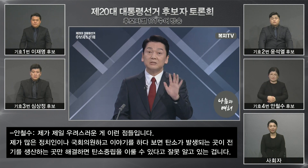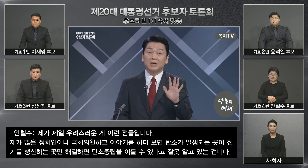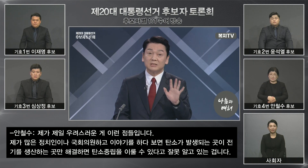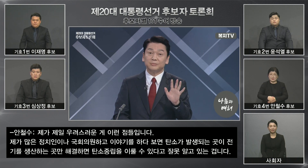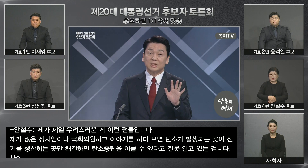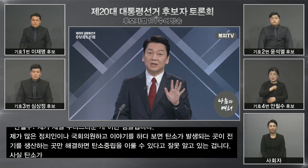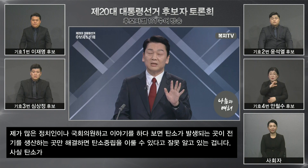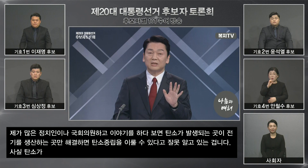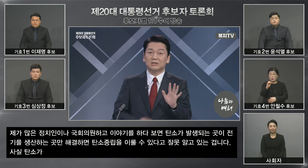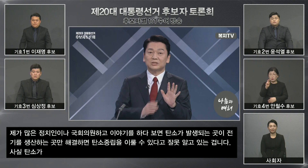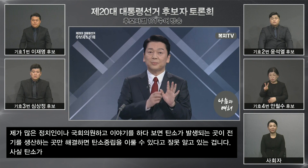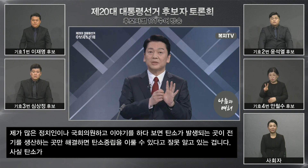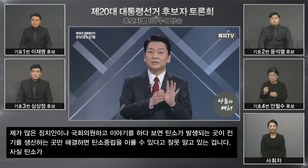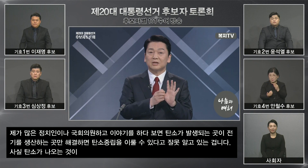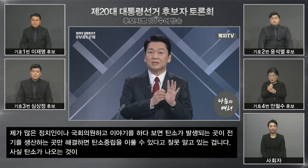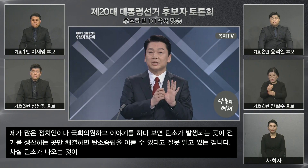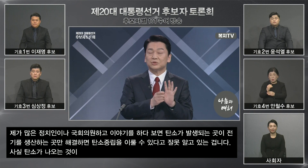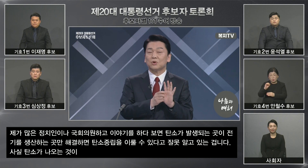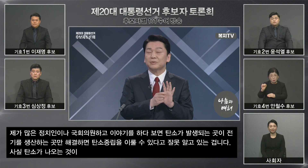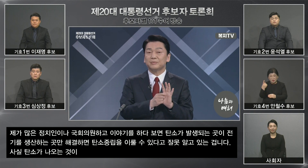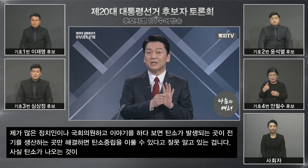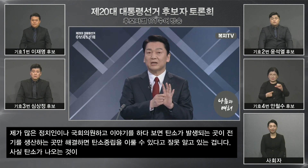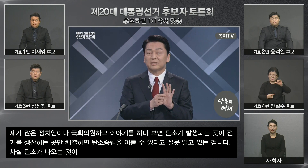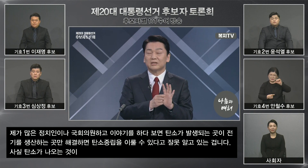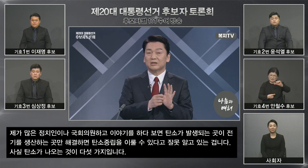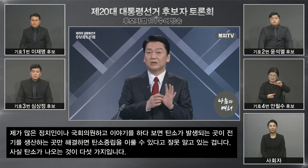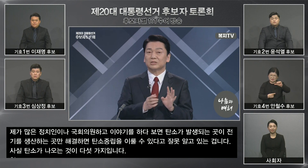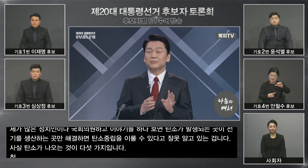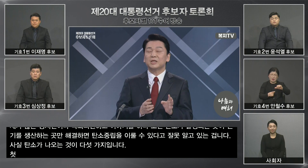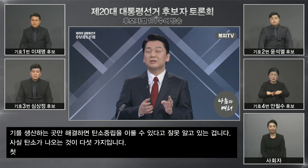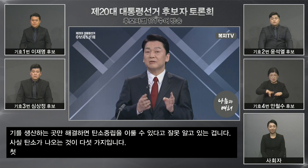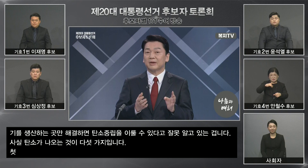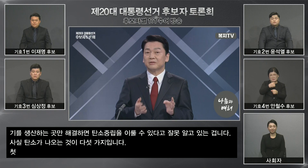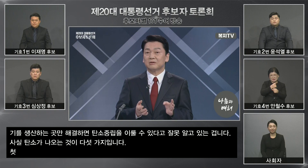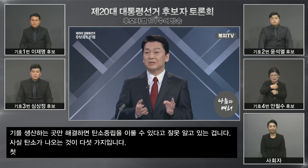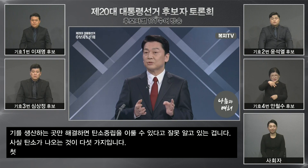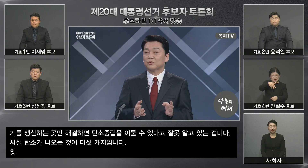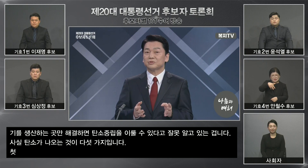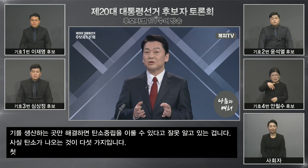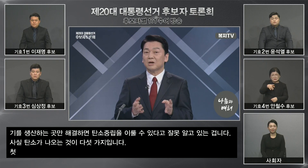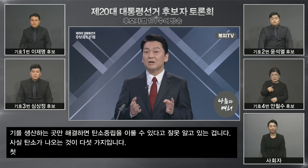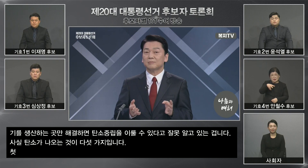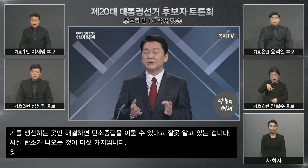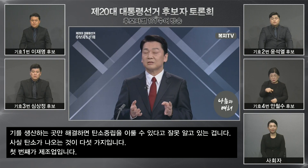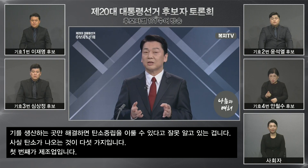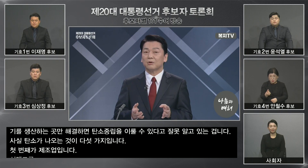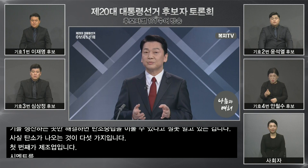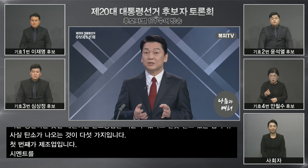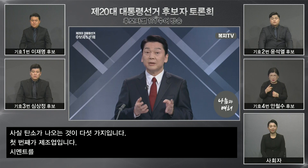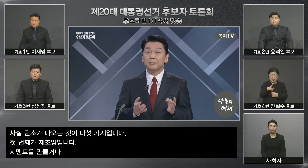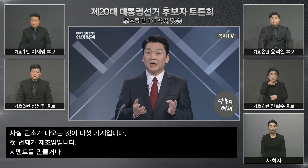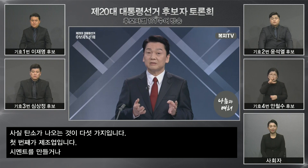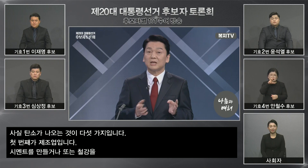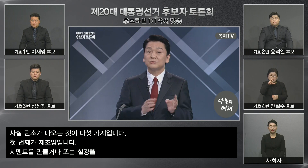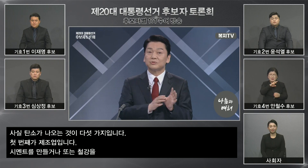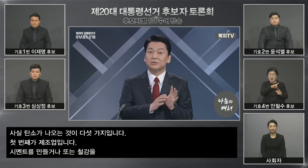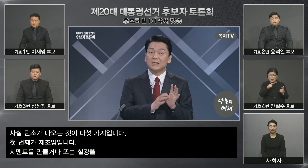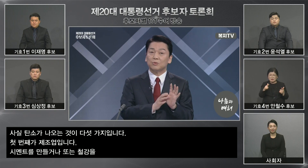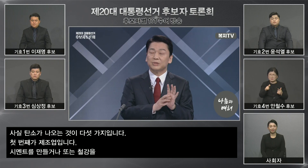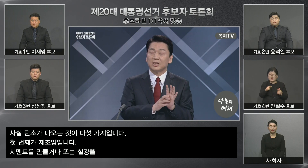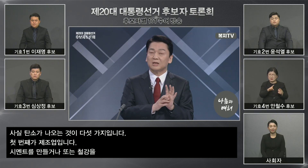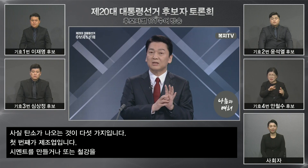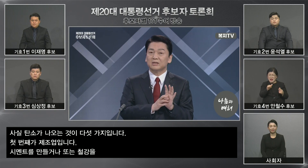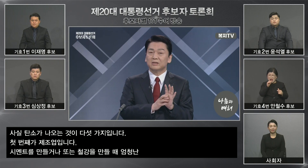곳이 5가지입니다. 첫 번째가 제조업입니다. 시멘트를 만들거나 또는 철강을 만들 때 엄청난 많은